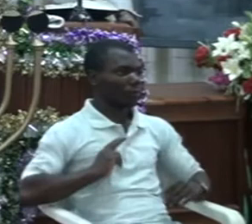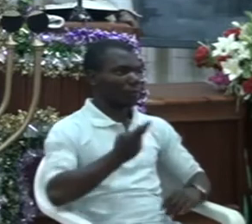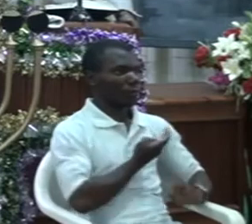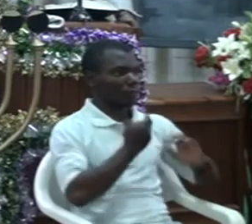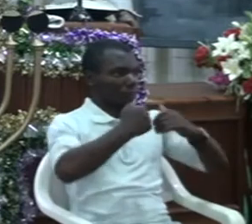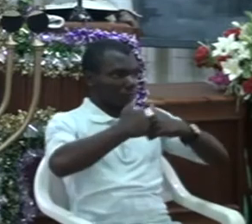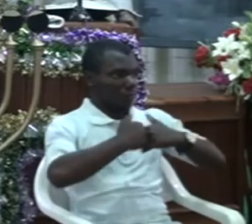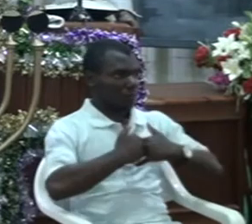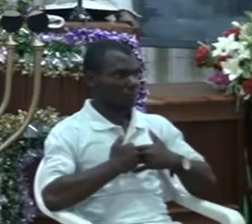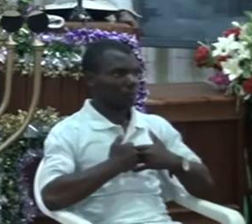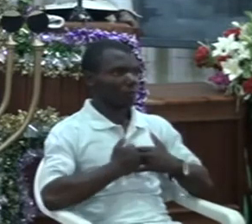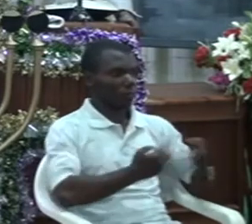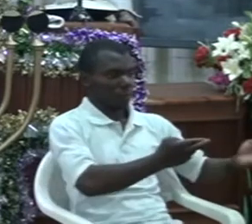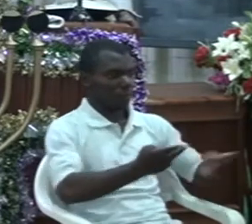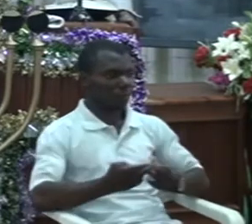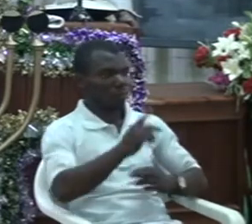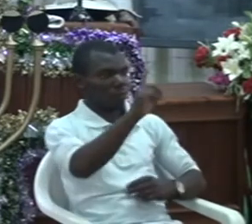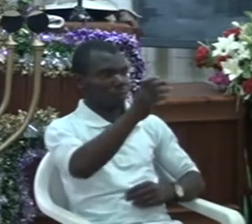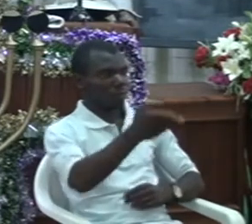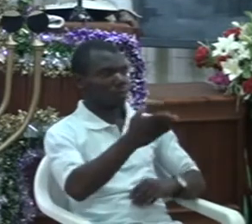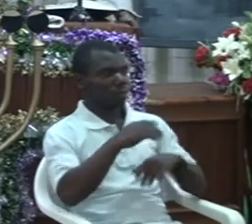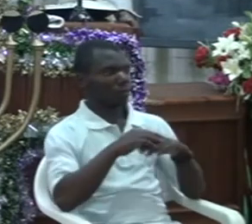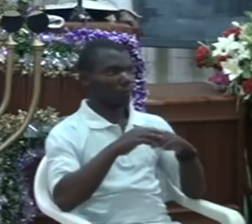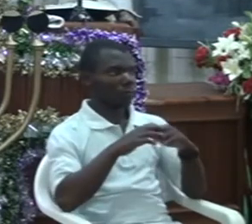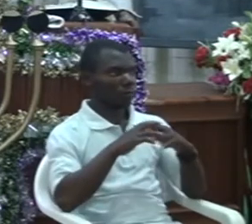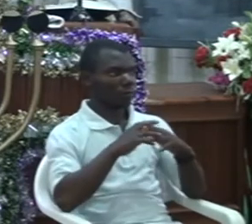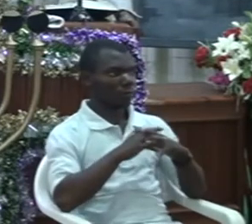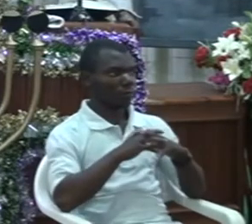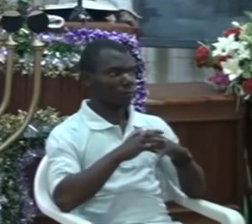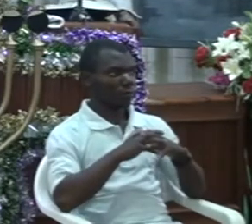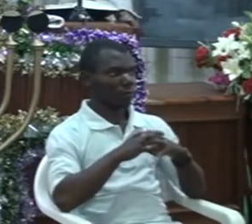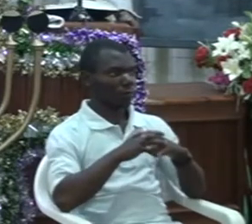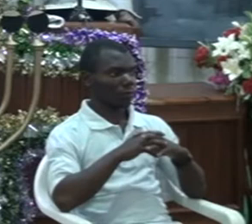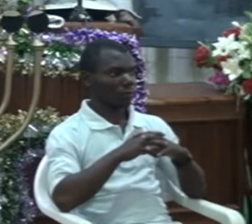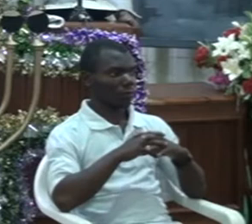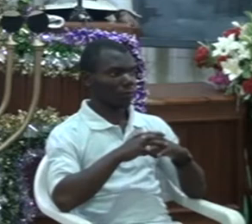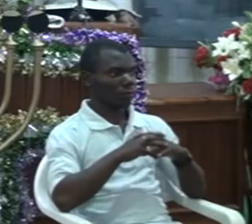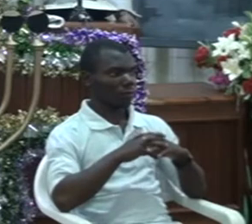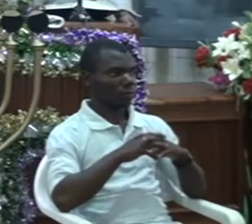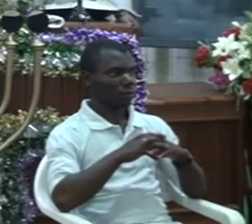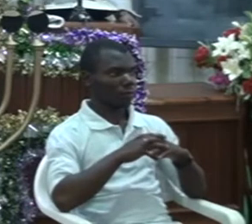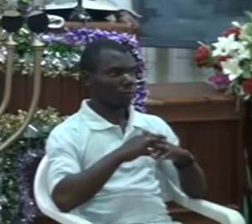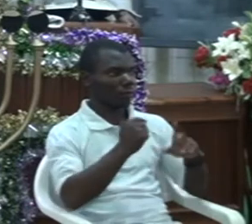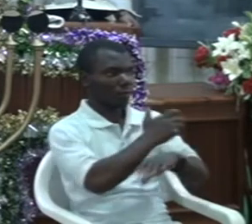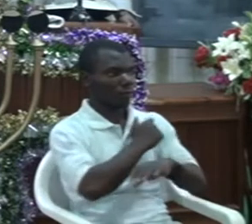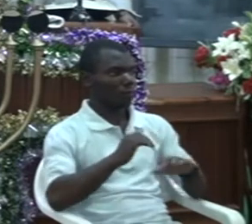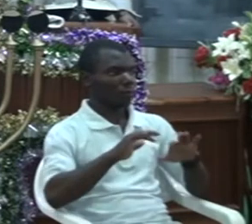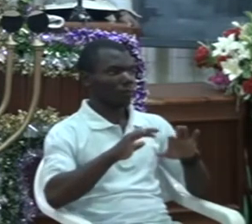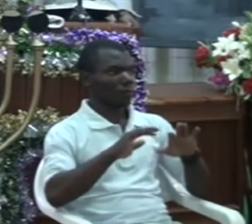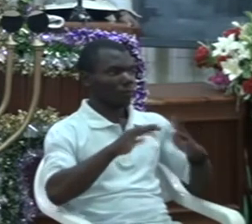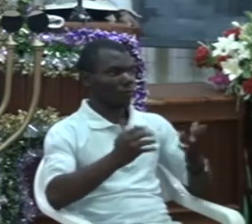été donné? Namna gani tabiri pia juu ya kusema namna gani tulipewa ile Roho Mtakatifu. Et comment